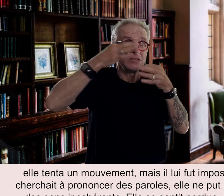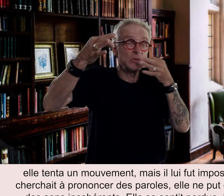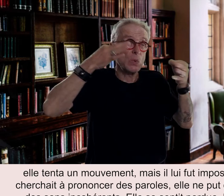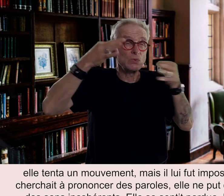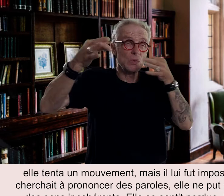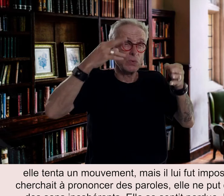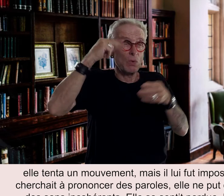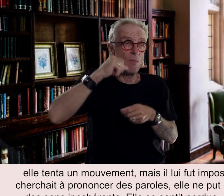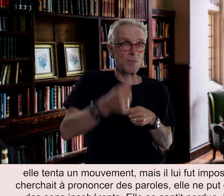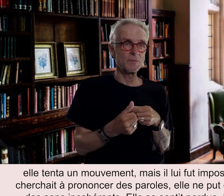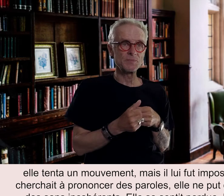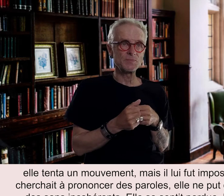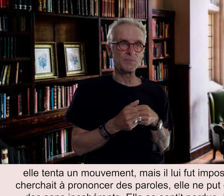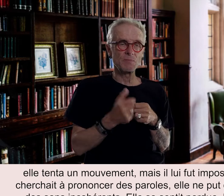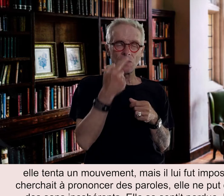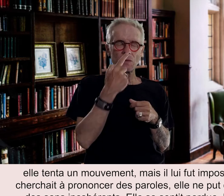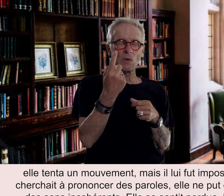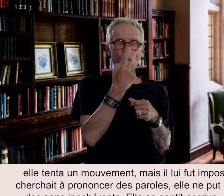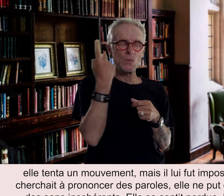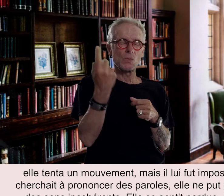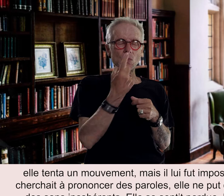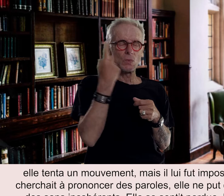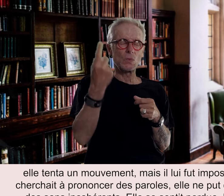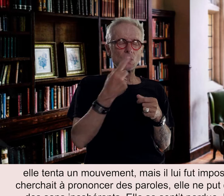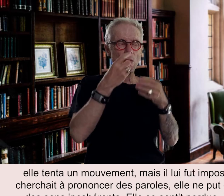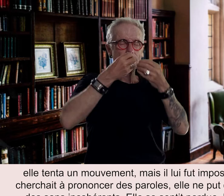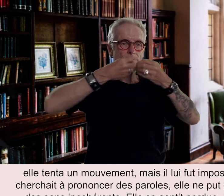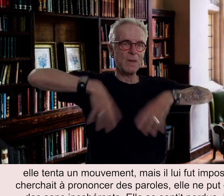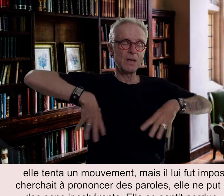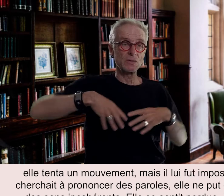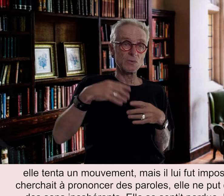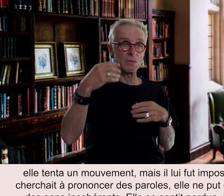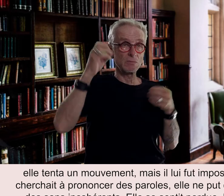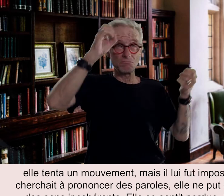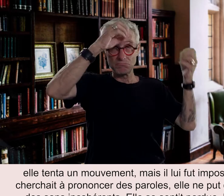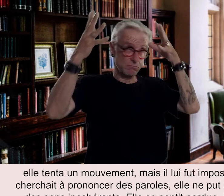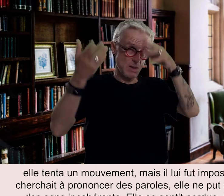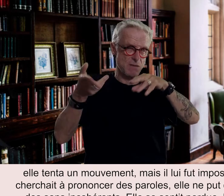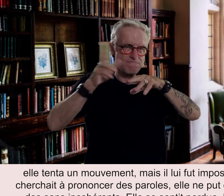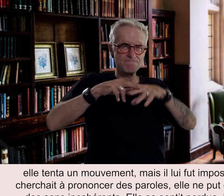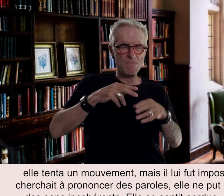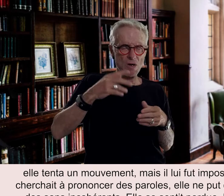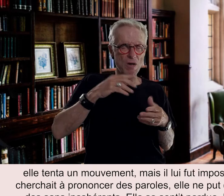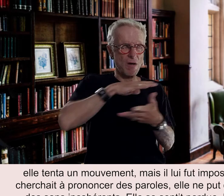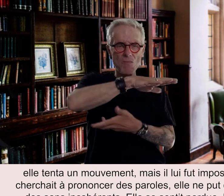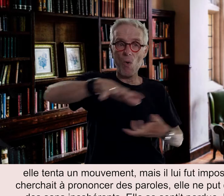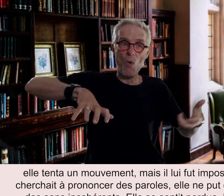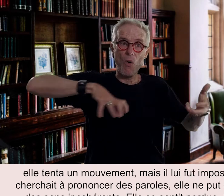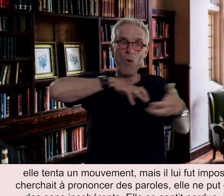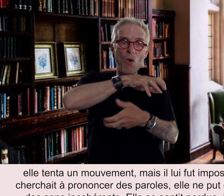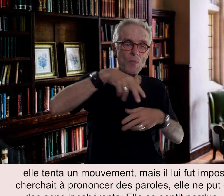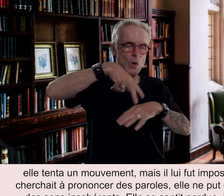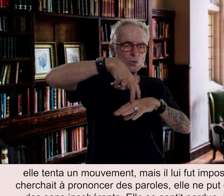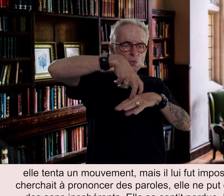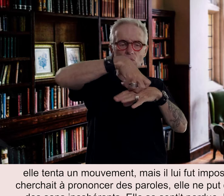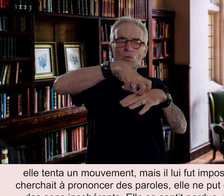incohérents. Elle se sentit perdue. L'idée de la mort la bouleversa. Ses genoux fléchirent et elle